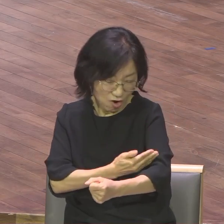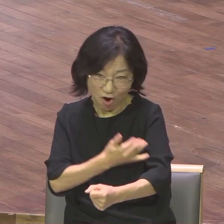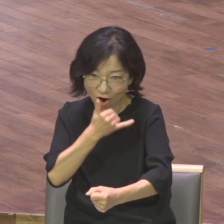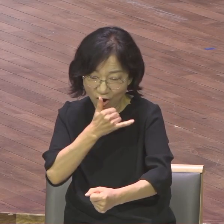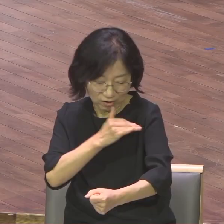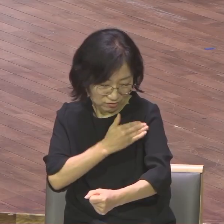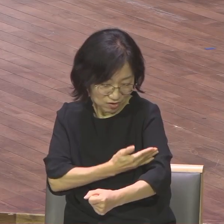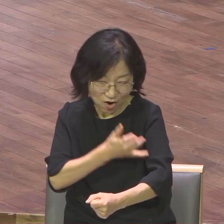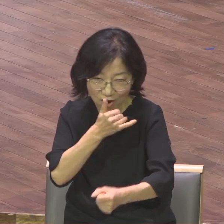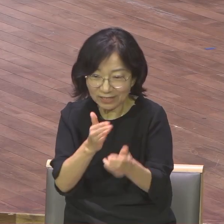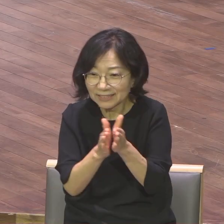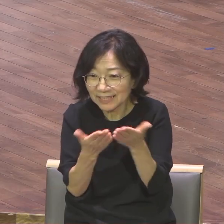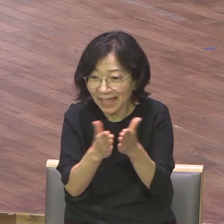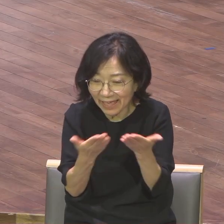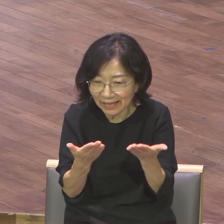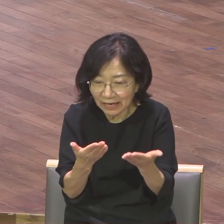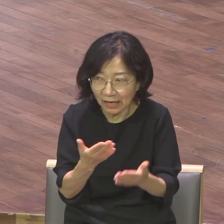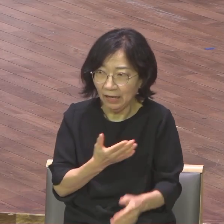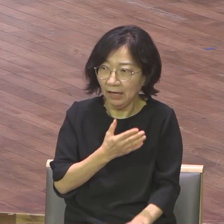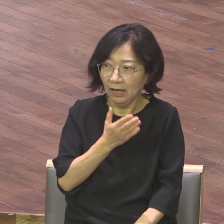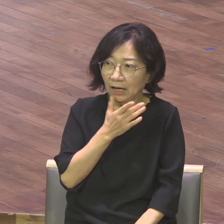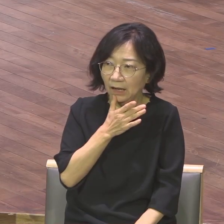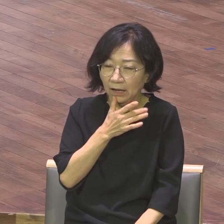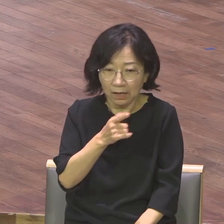이 말씀에 대해서 새롭게